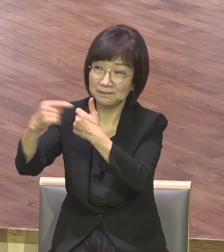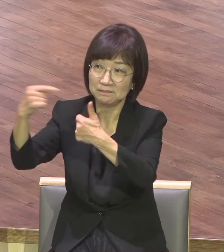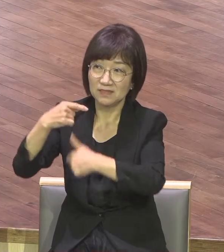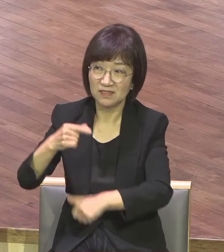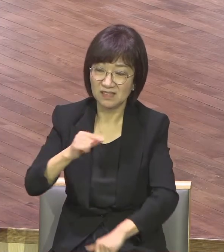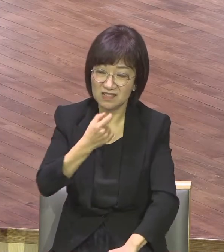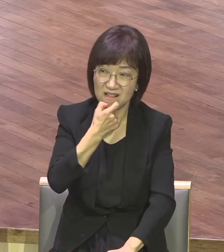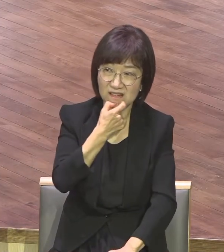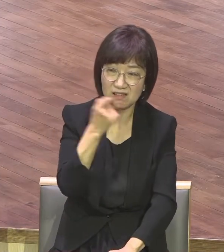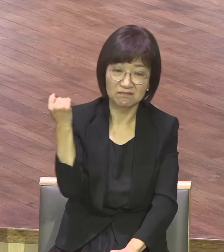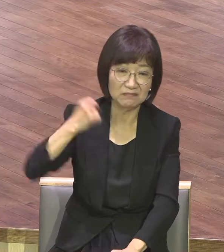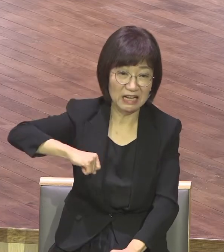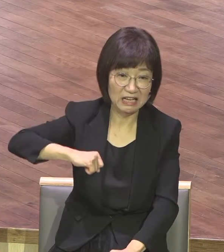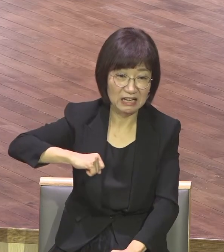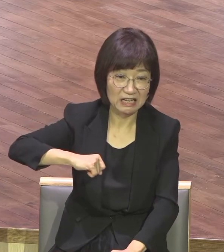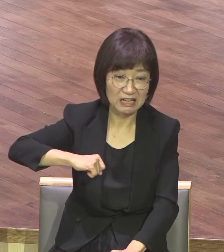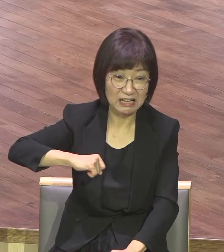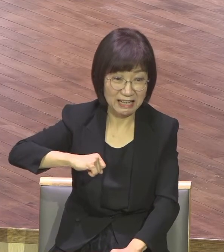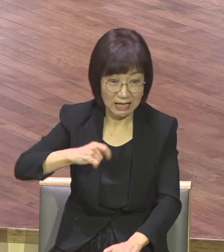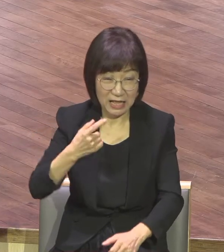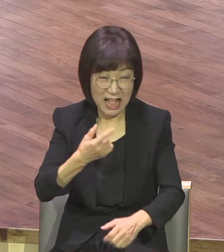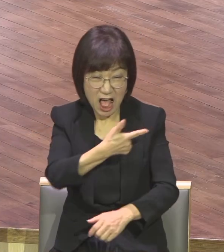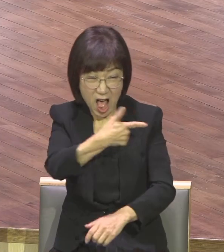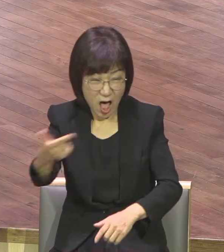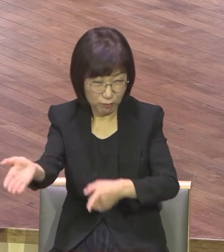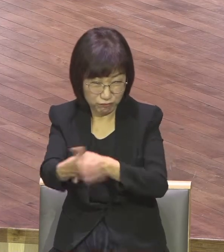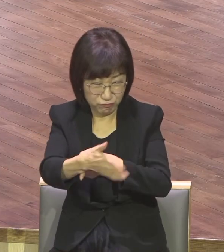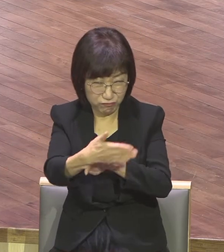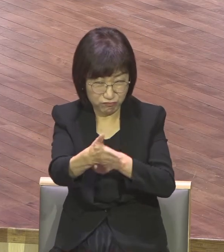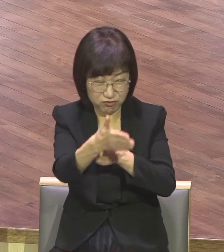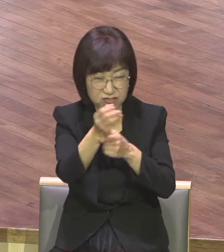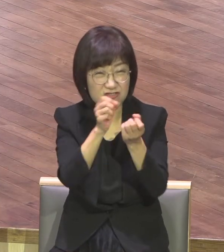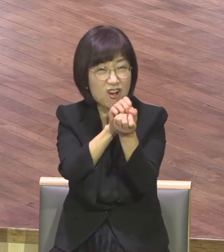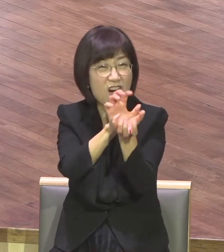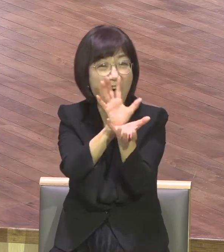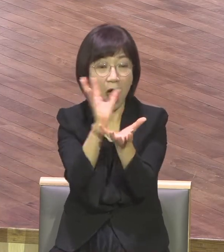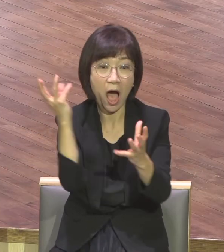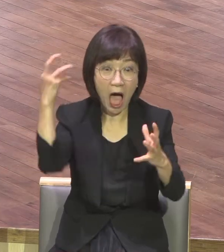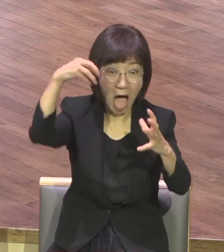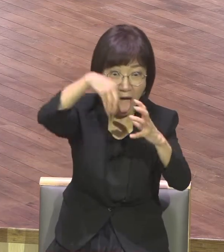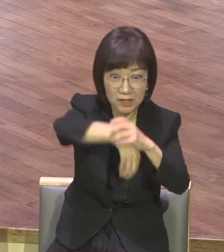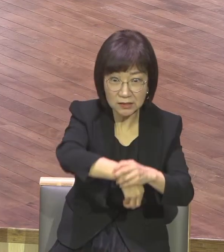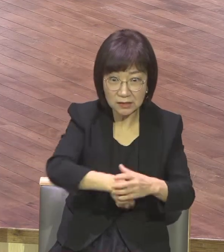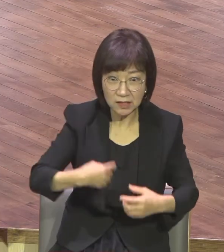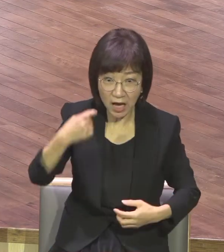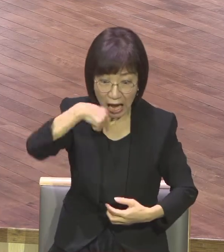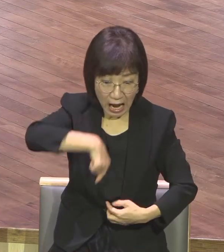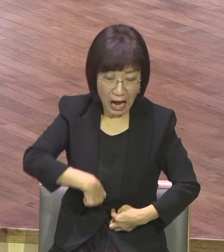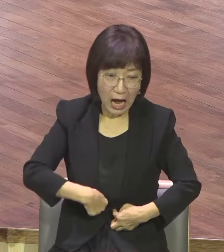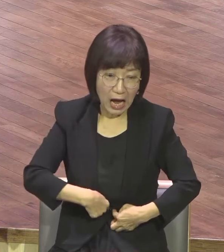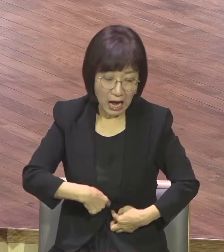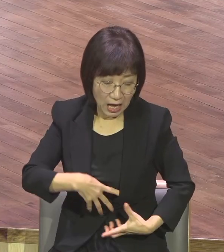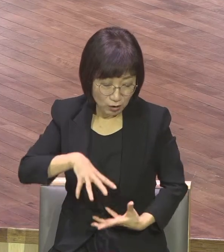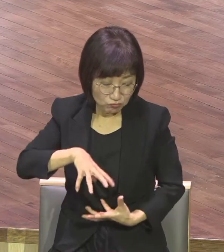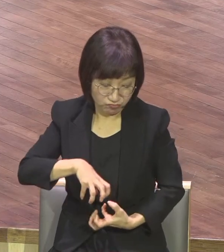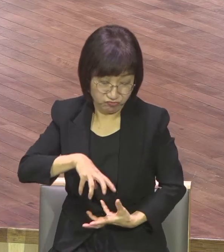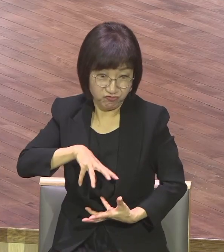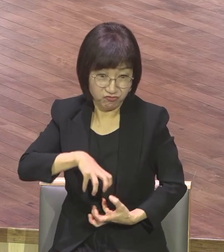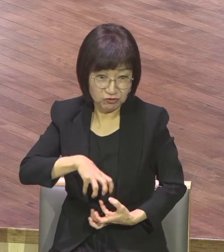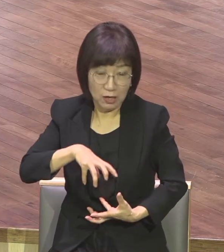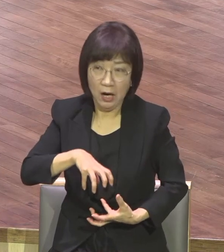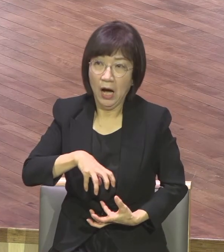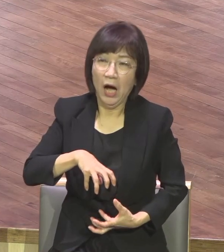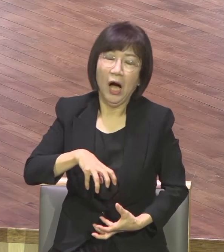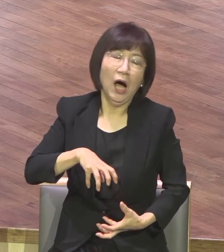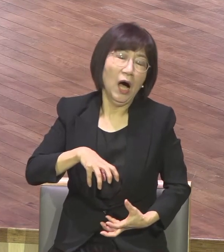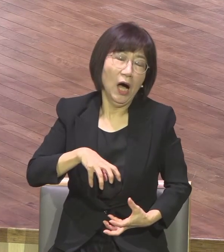뱃속에 들어가서 위가 말이에요. 이게 위가 돌아가잖아요. 이 배속에 들어갔으니 이 위액이 얼마나 많이 나옵니까? 얼마나 많은 또 물이 들어오고 나가니까 거기에